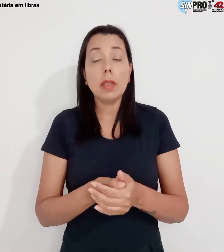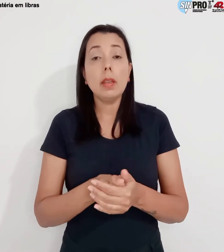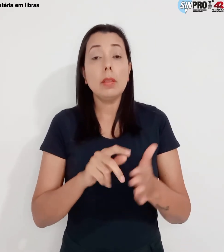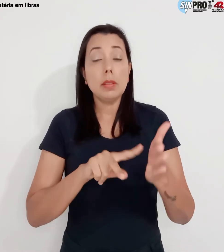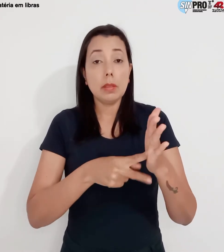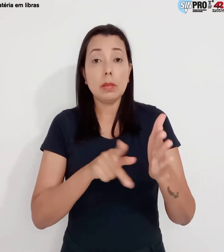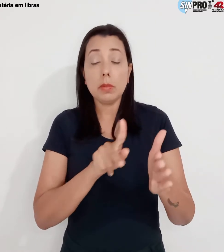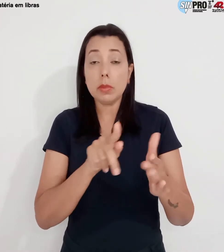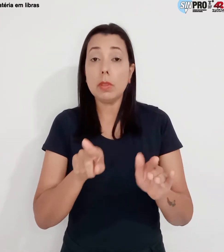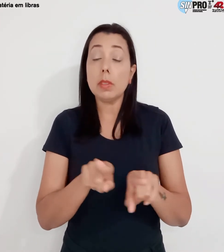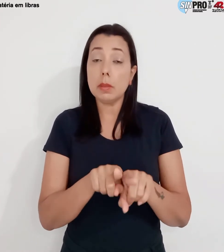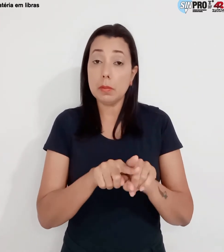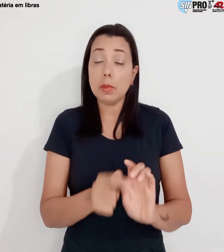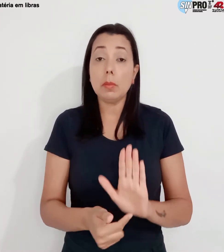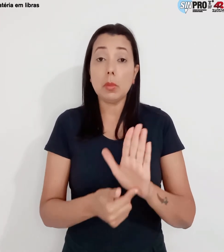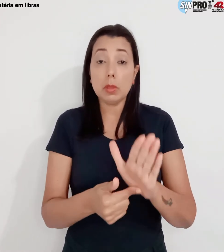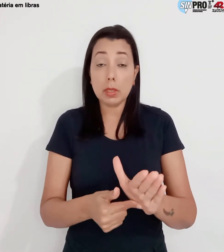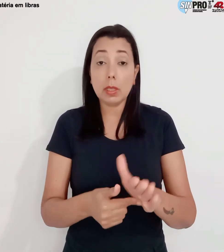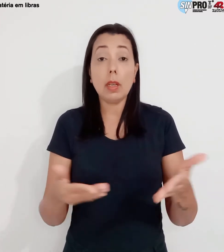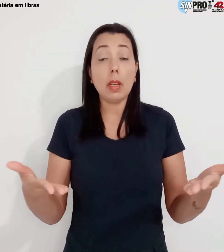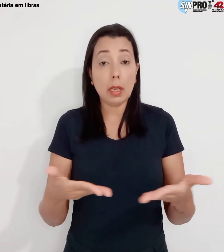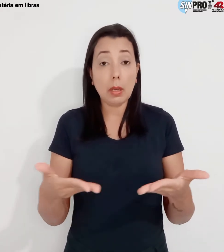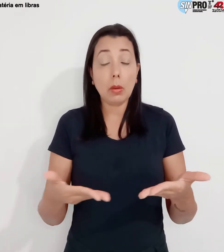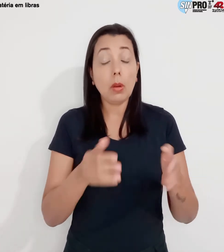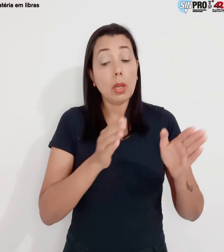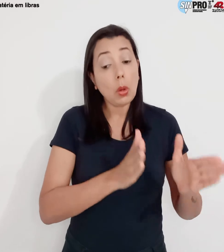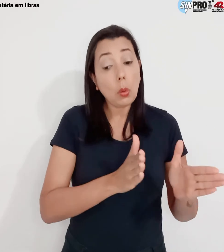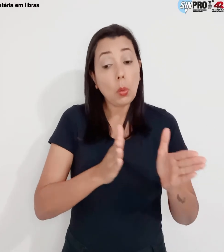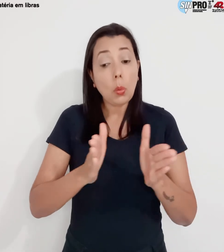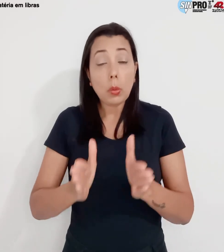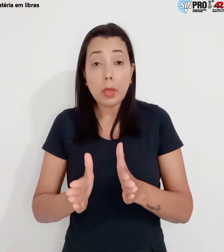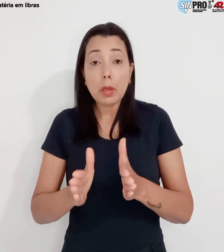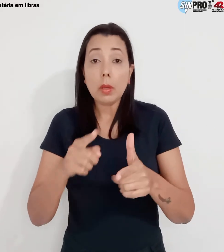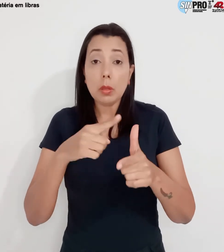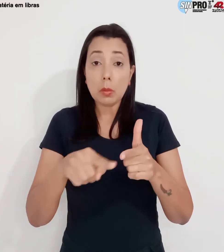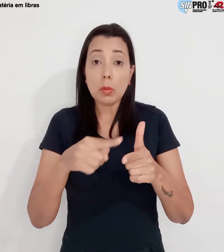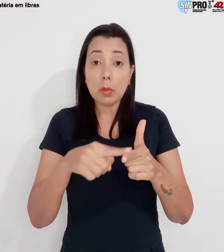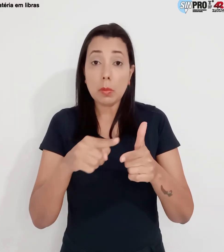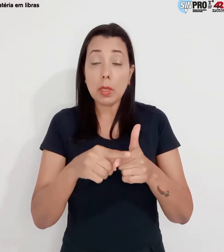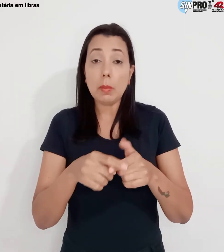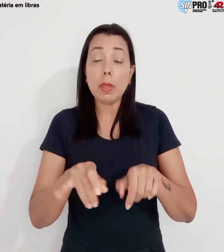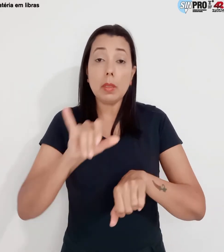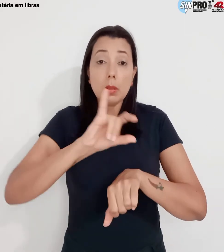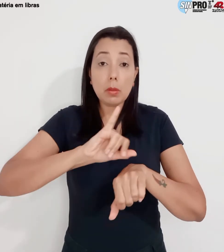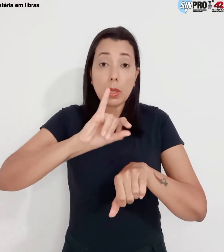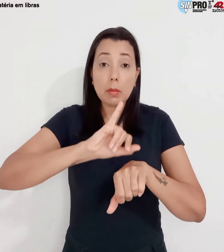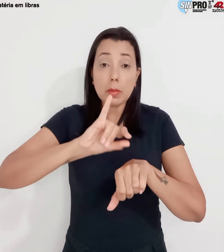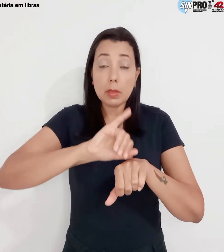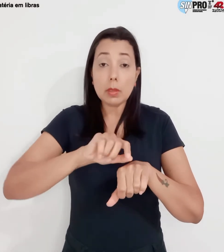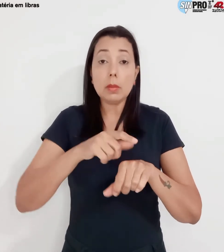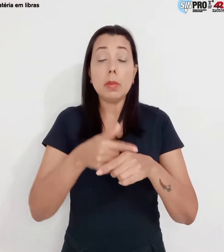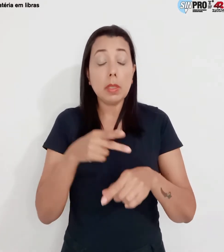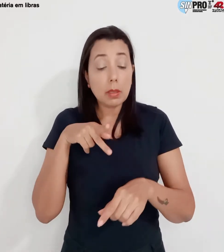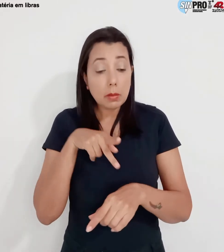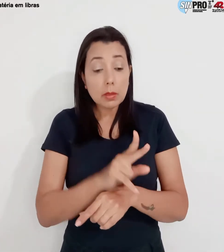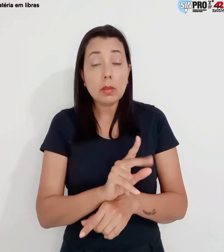Simpro-DF também vai mostrar a atual etapa da crise do capitalismo e a